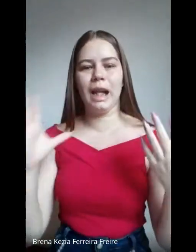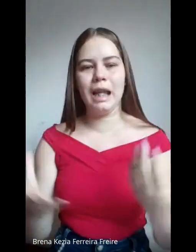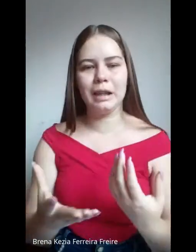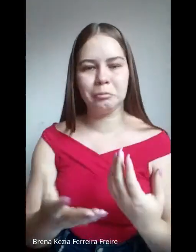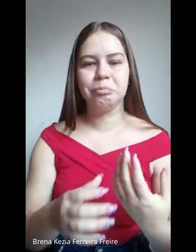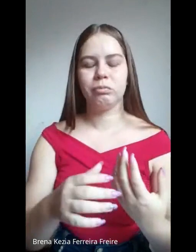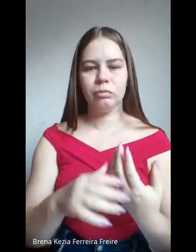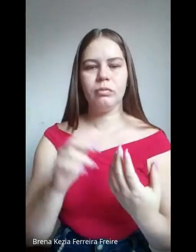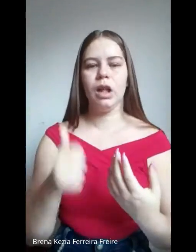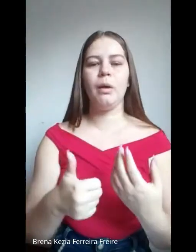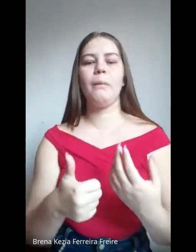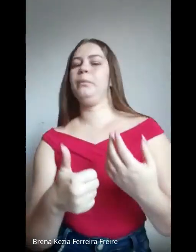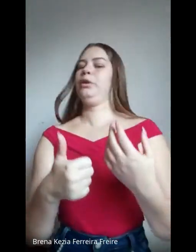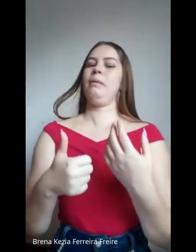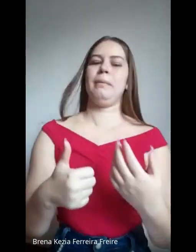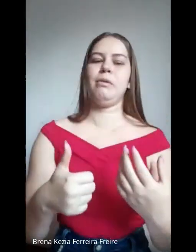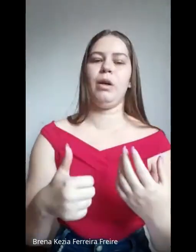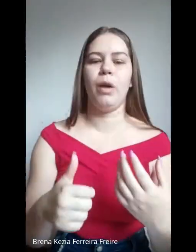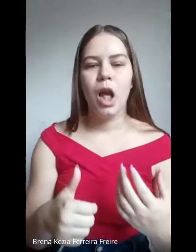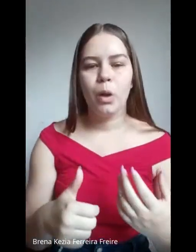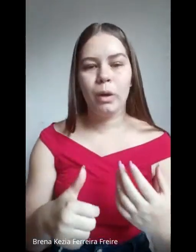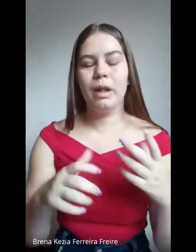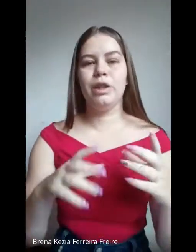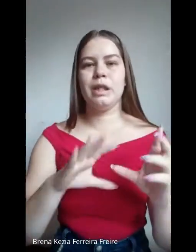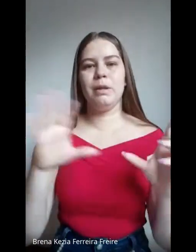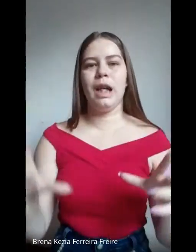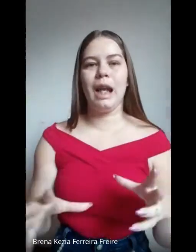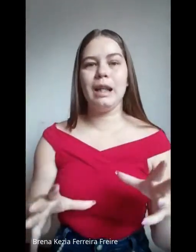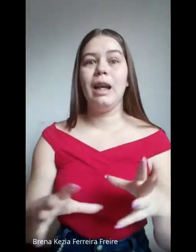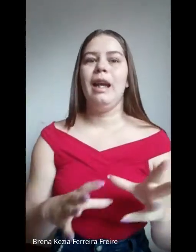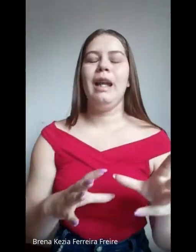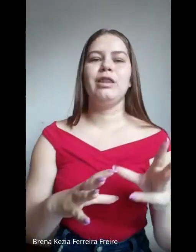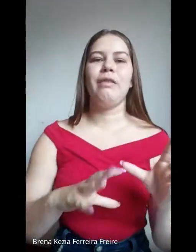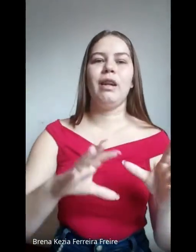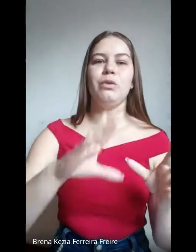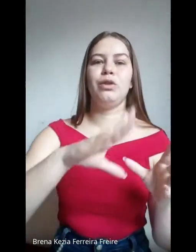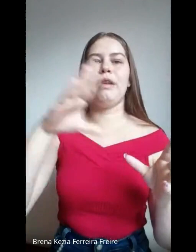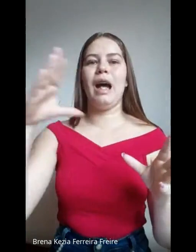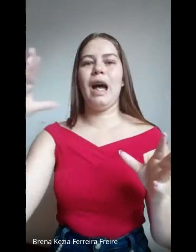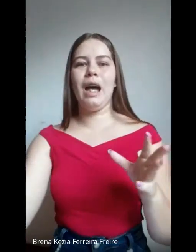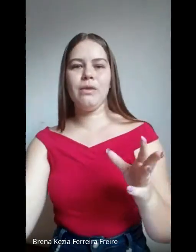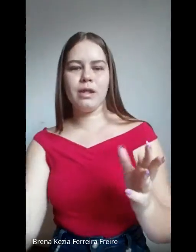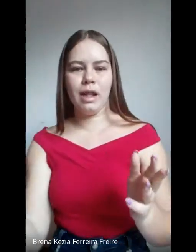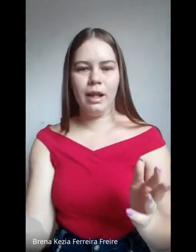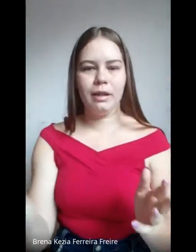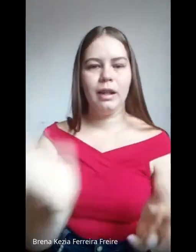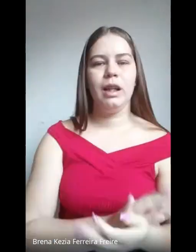bicharada, muito bem, pessoal. Quando ele diz bicharada, ele está falando de vários, né,